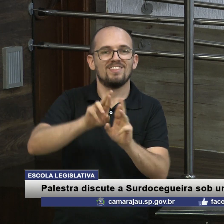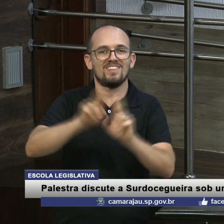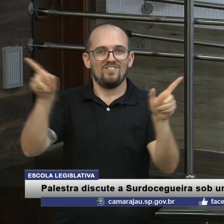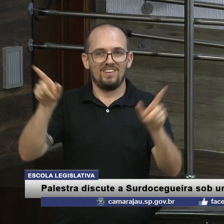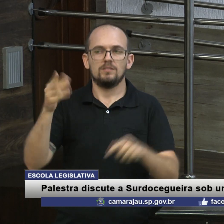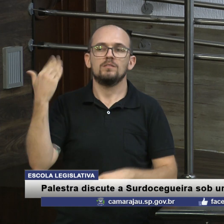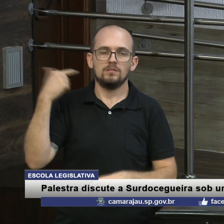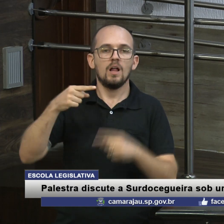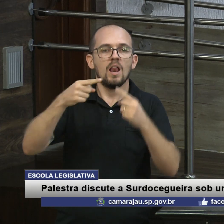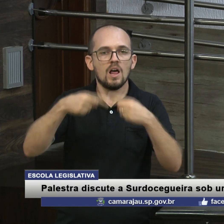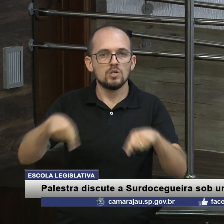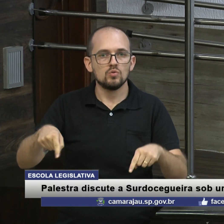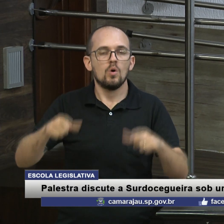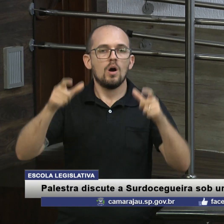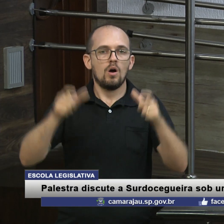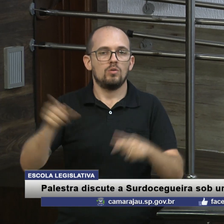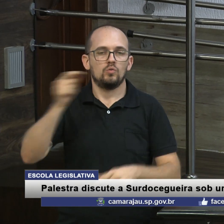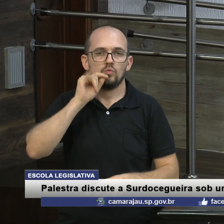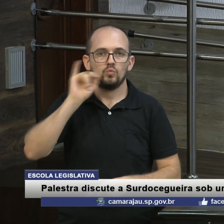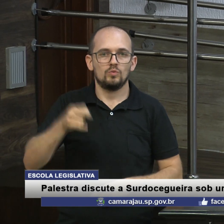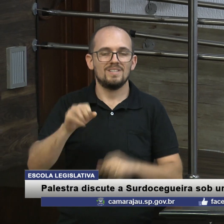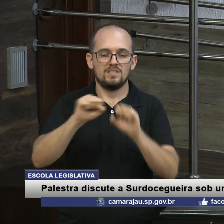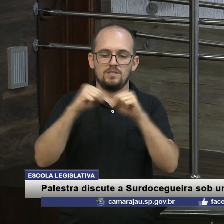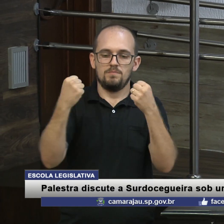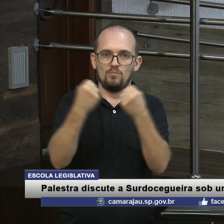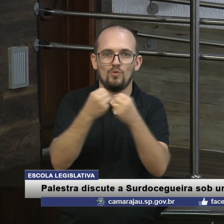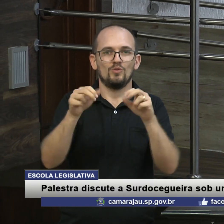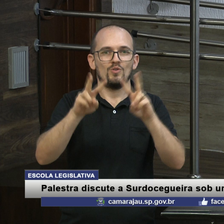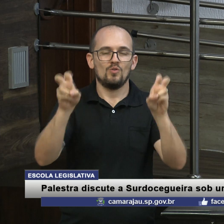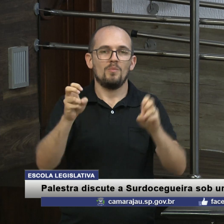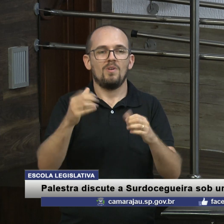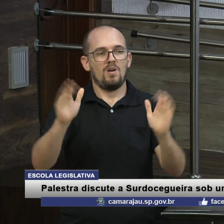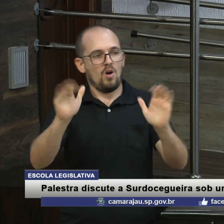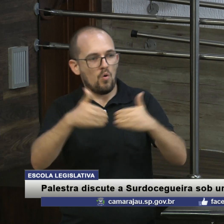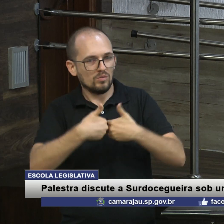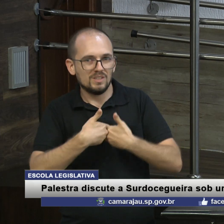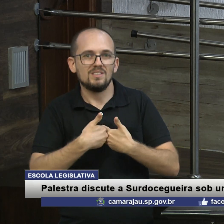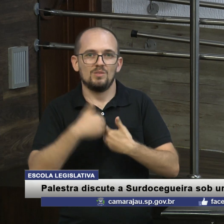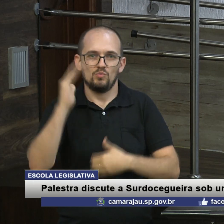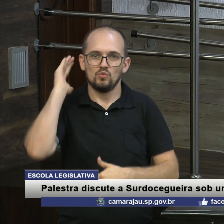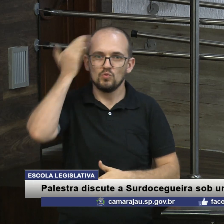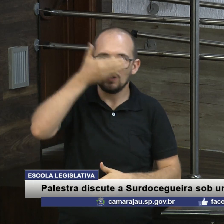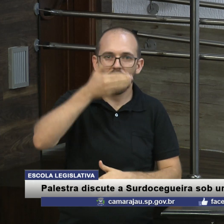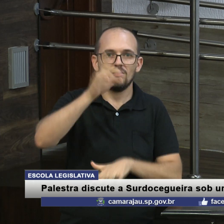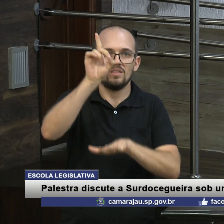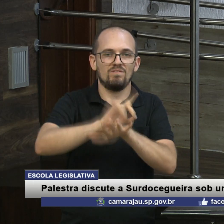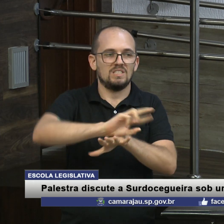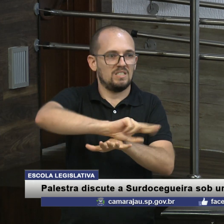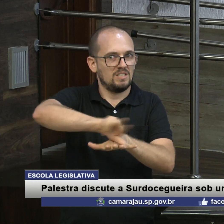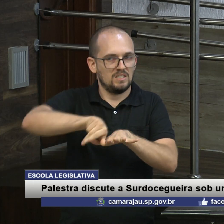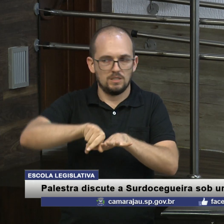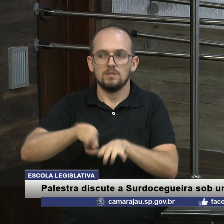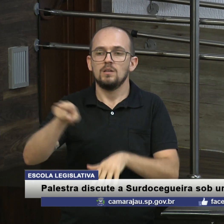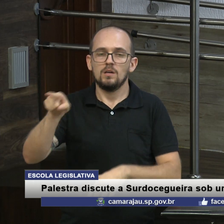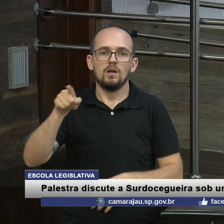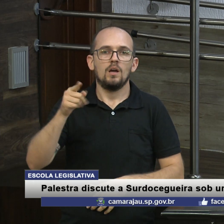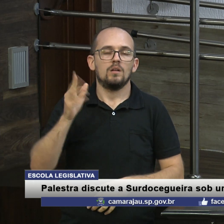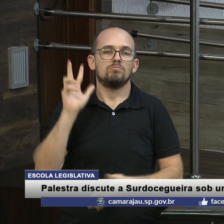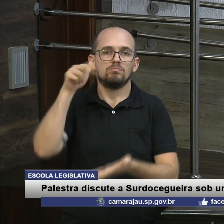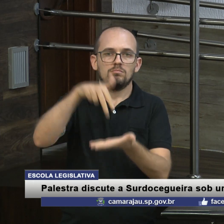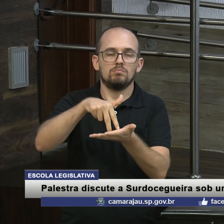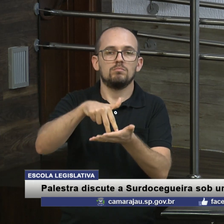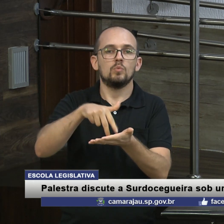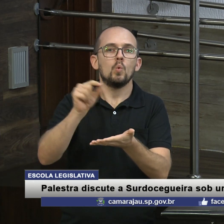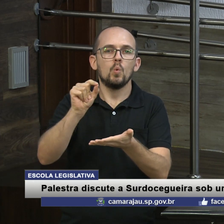sobre surdo-cegueira, autismo e deficiências múltiplas. O livro fala sobre a realidade da inclusão de